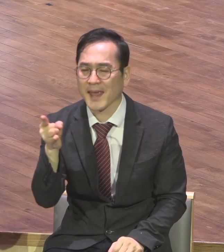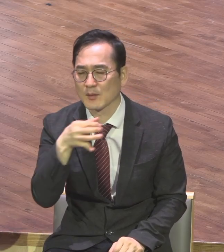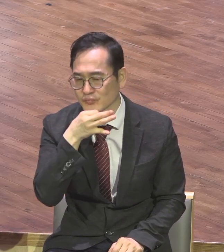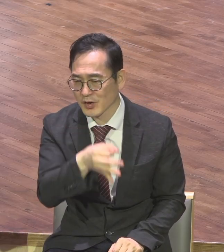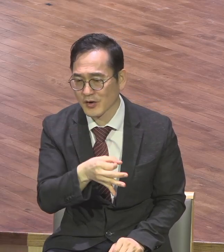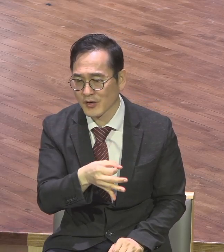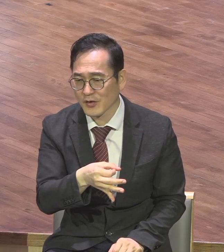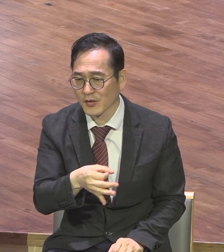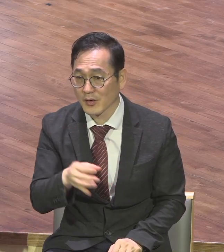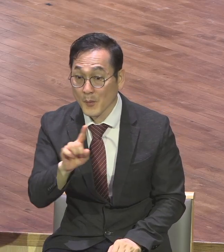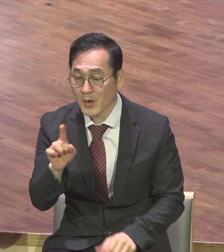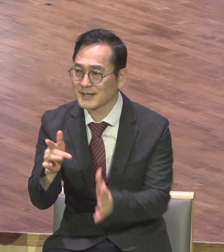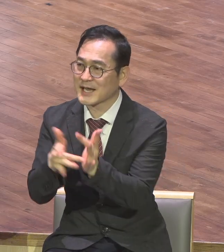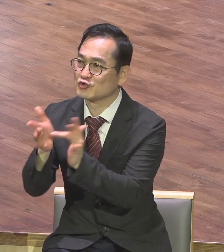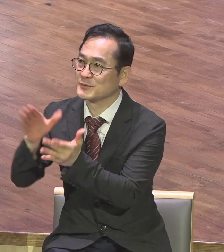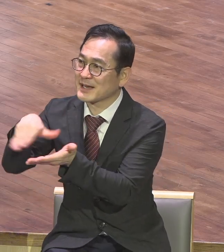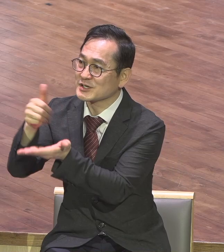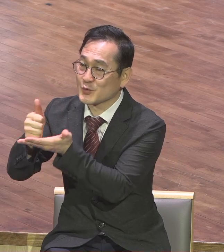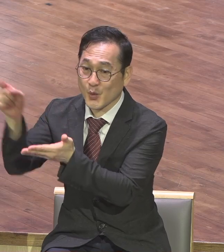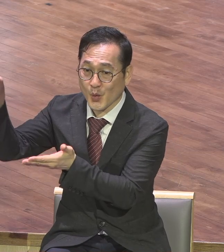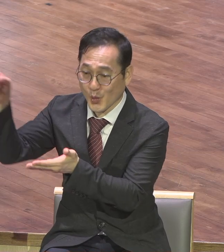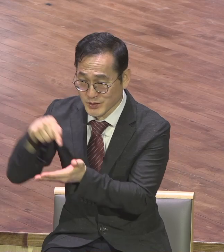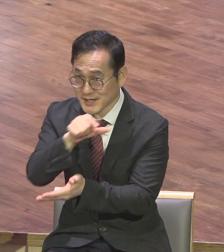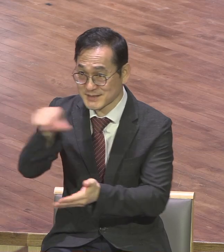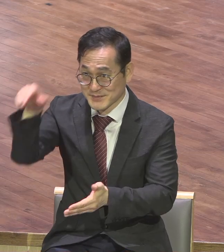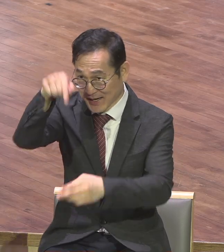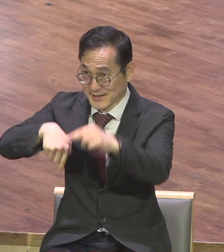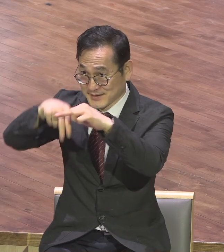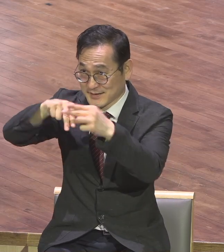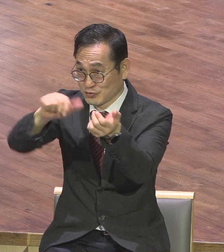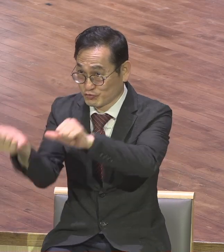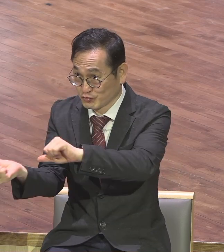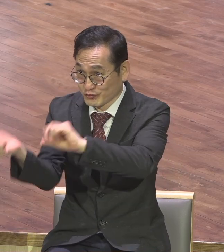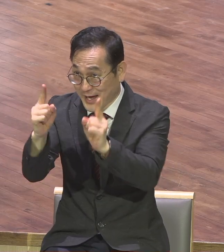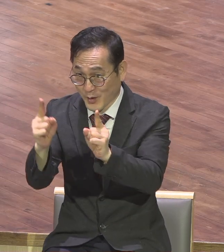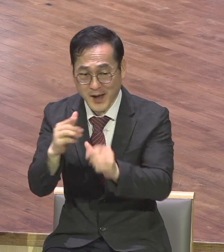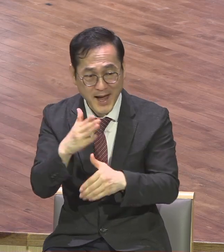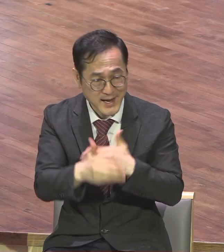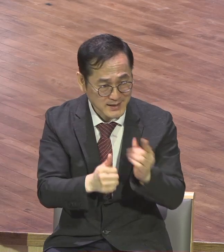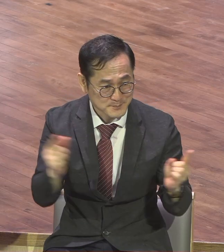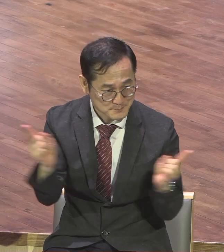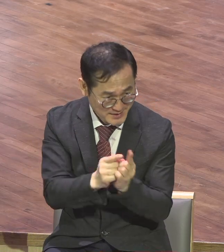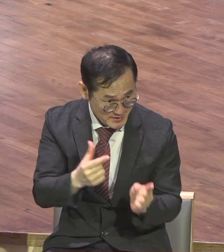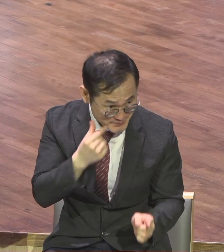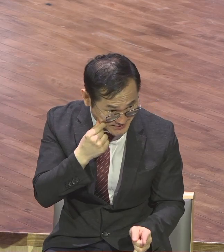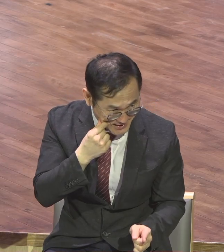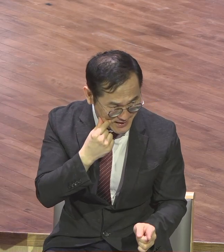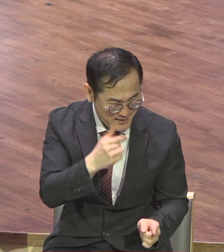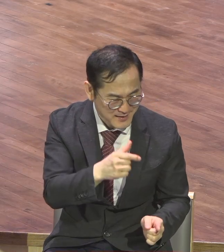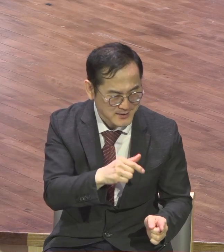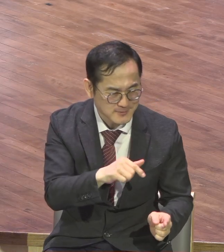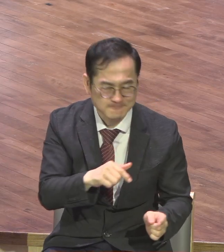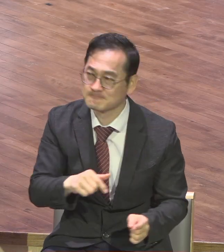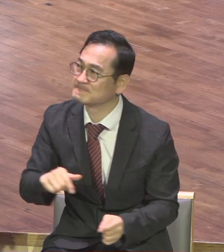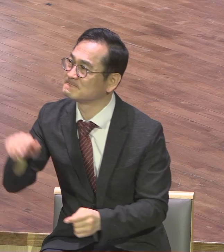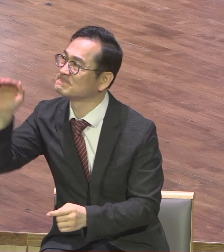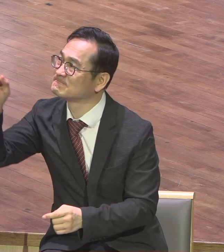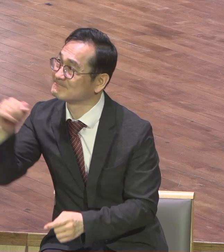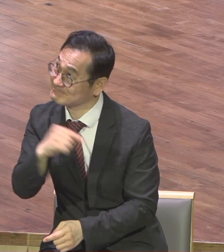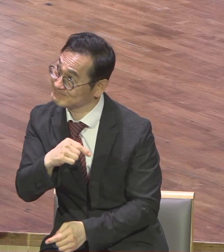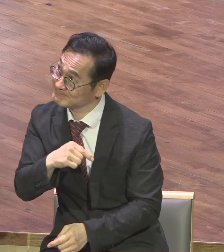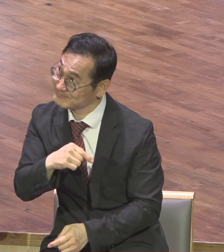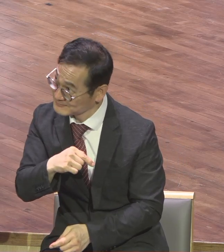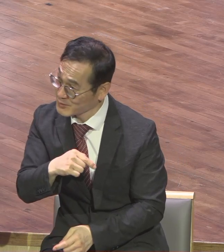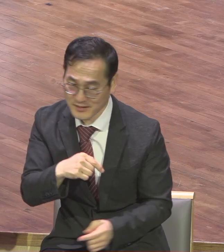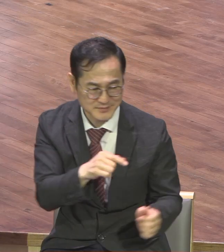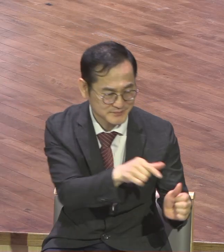예수님께서 그리스도로 오셔서 십자가를 지시고 우리로 하여금 하나님 앞에 나아갈 수 있도록 프로사고계 역할을 하신 거예요.